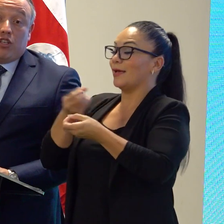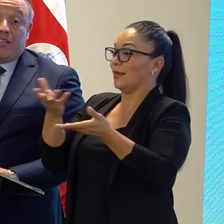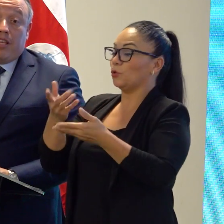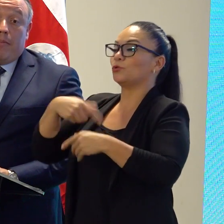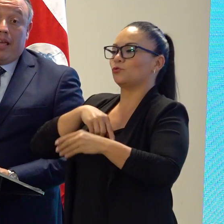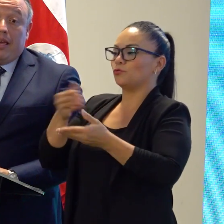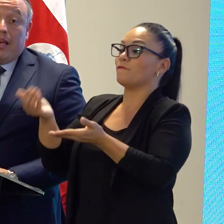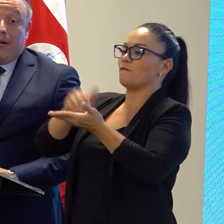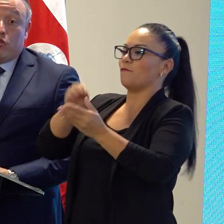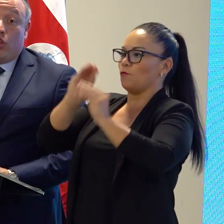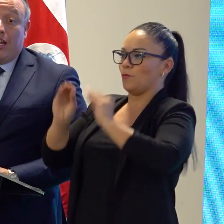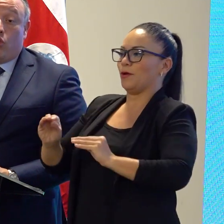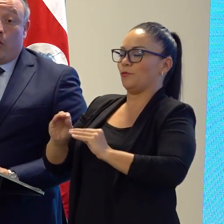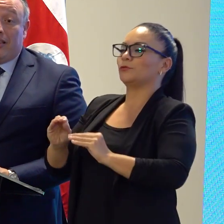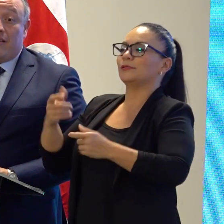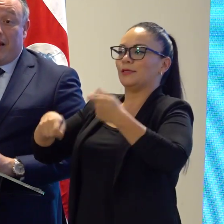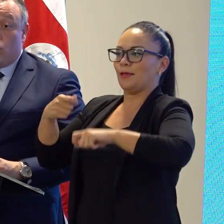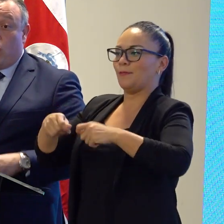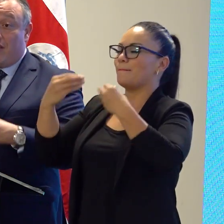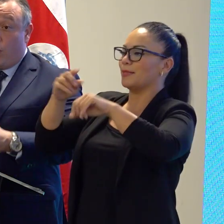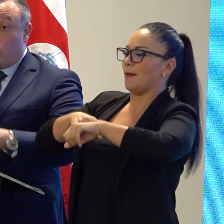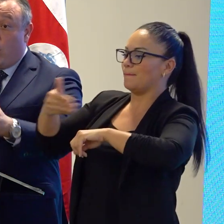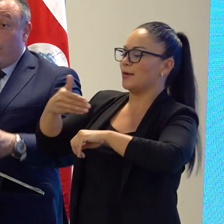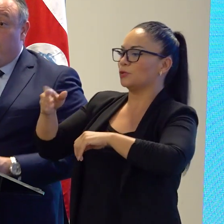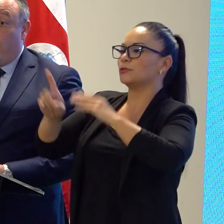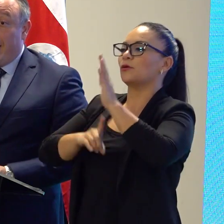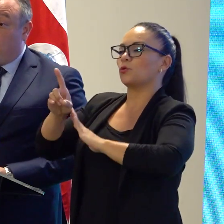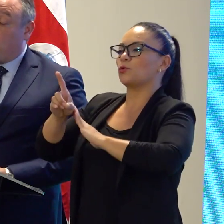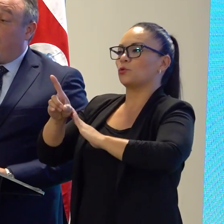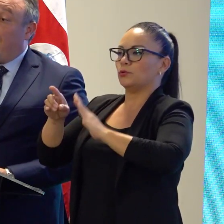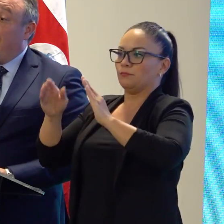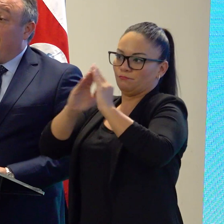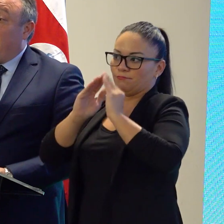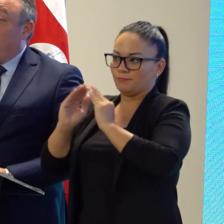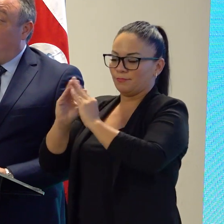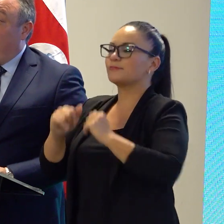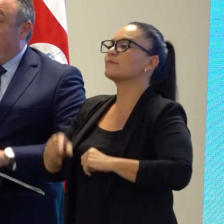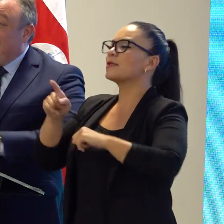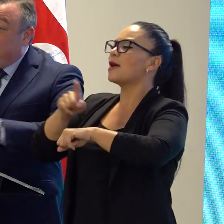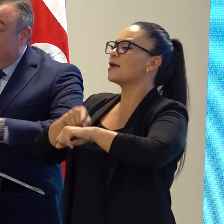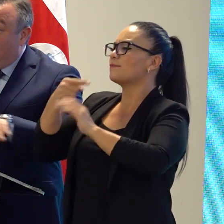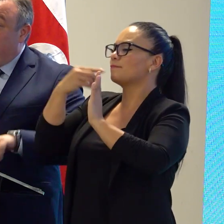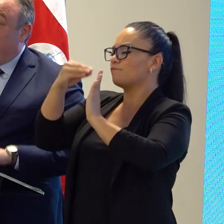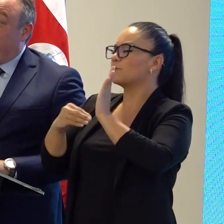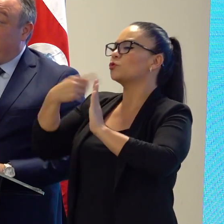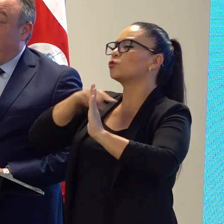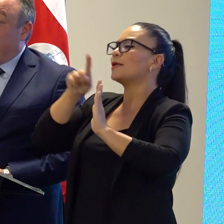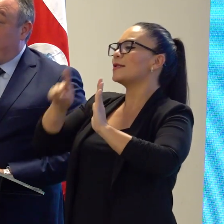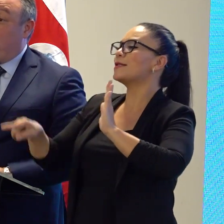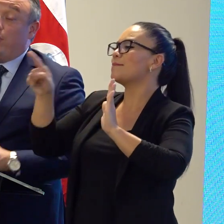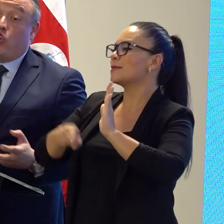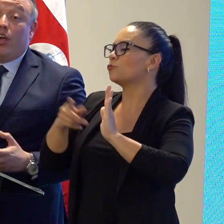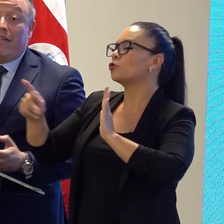reformulamos en septiembre el famoso decreto de ventas a plazo de desarrollos inmobiliarios que en el cual eliminamos la